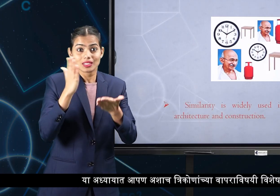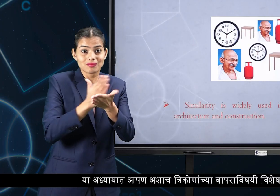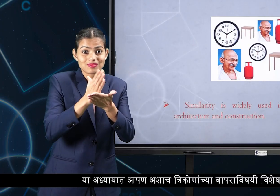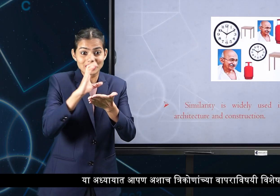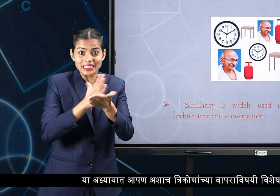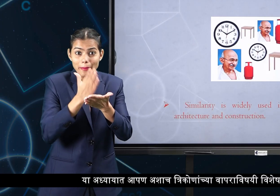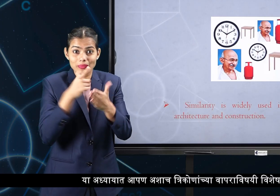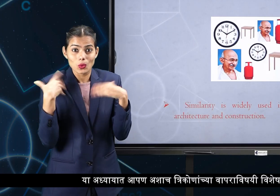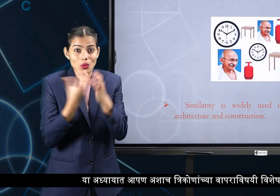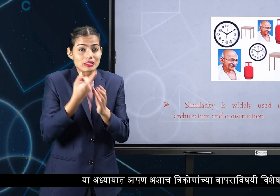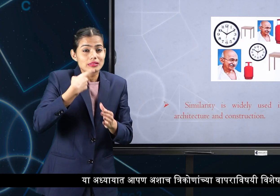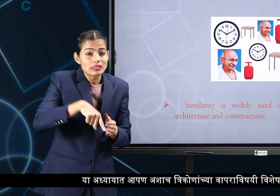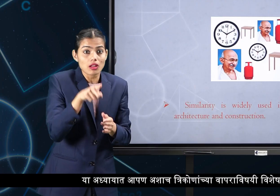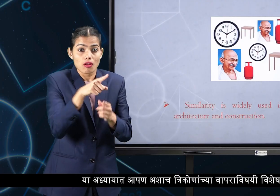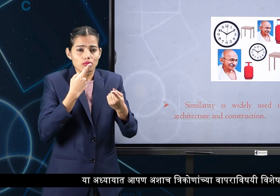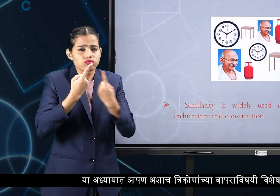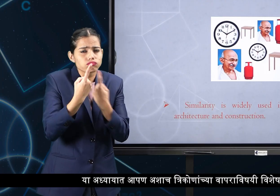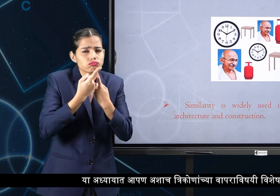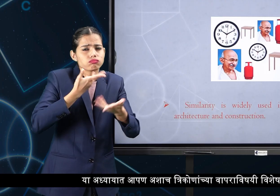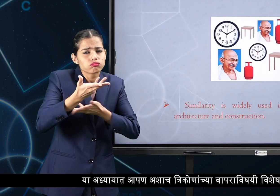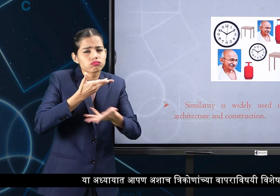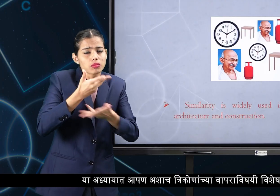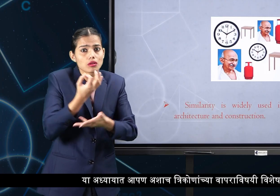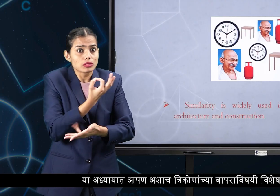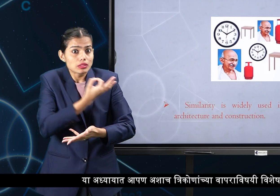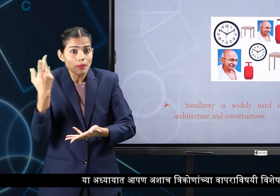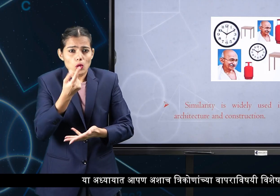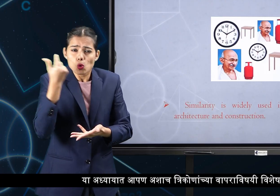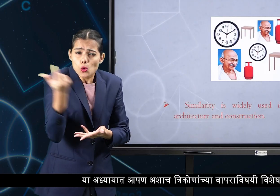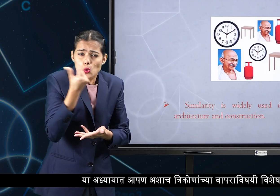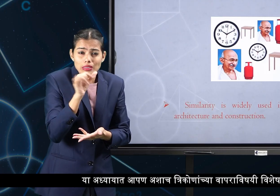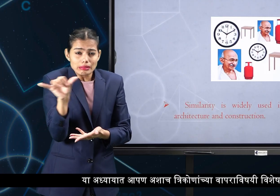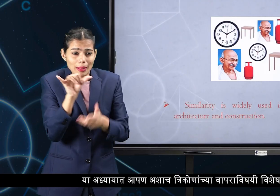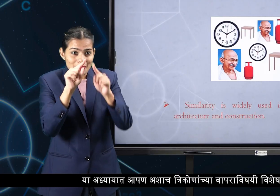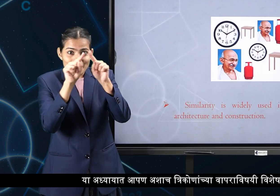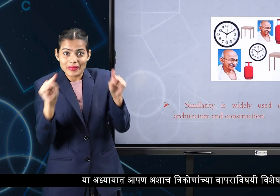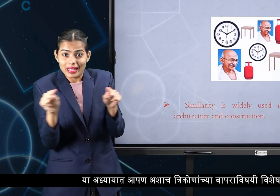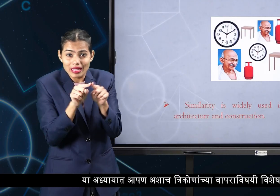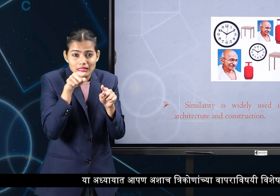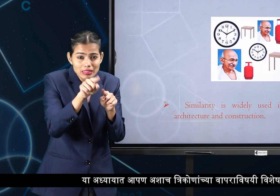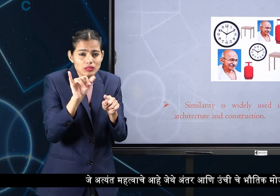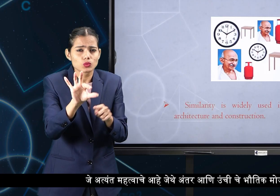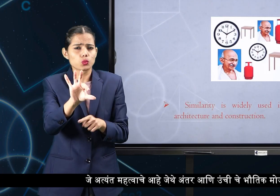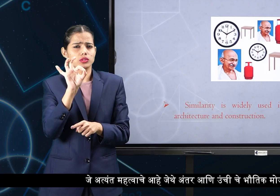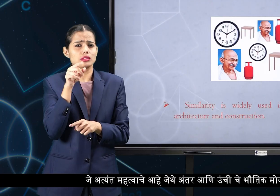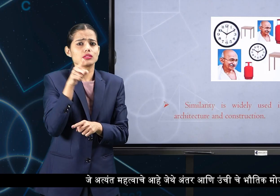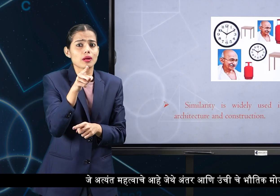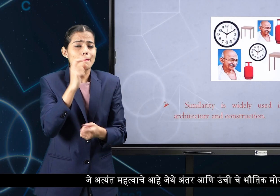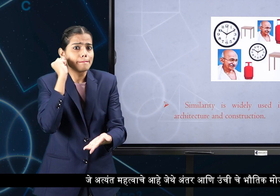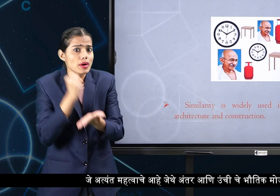या अध्यायात आपण अशाच त्रिकोणांचा वापराविषयी विशेष चर्चा करणार आहोत, जे अत्यंत महत्त्वाचे